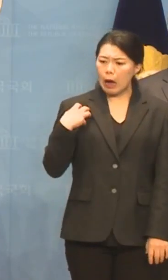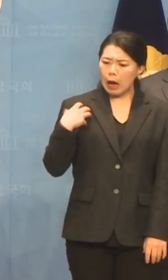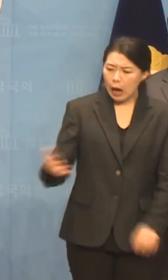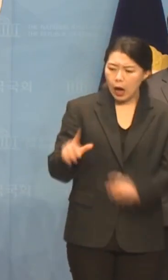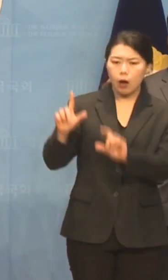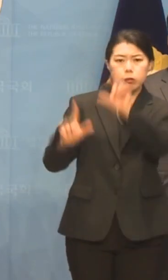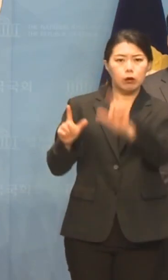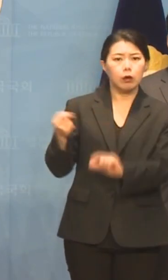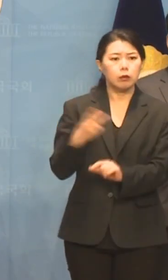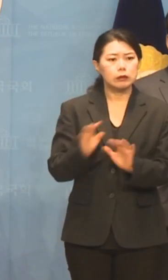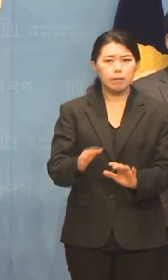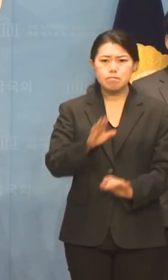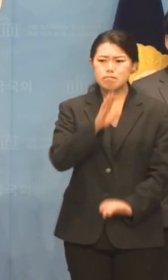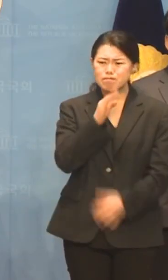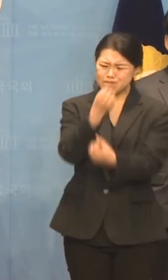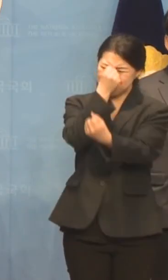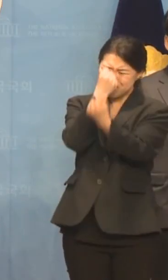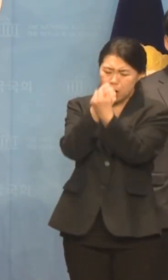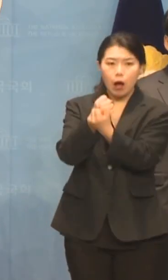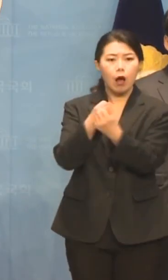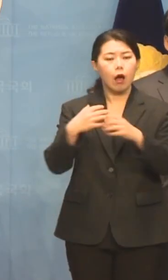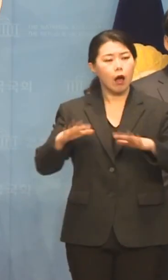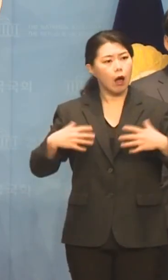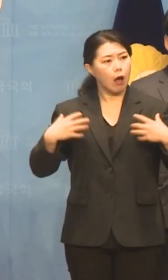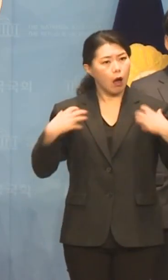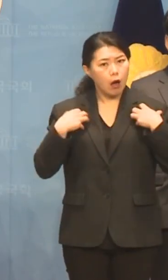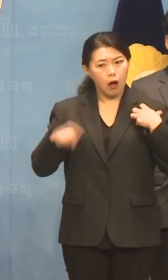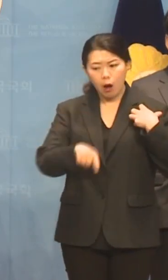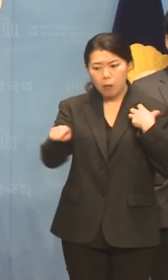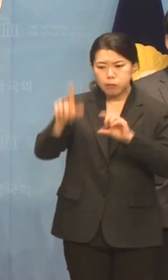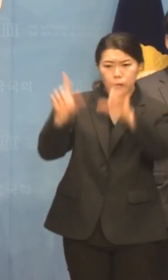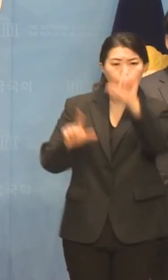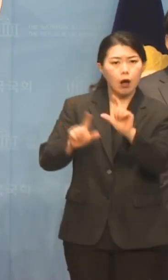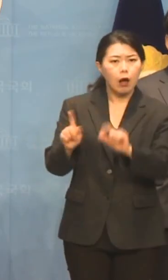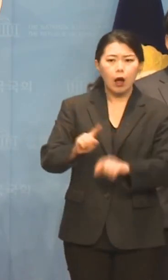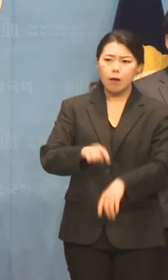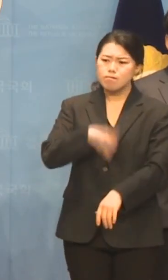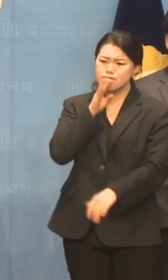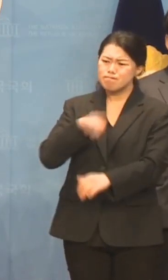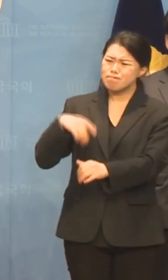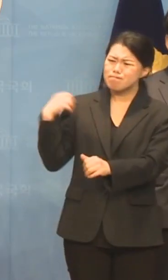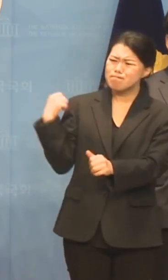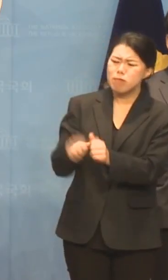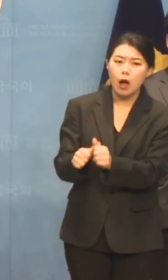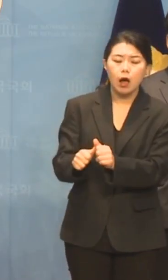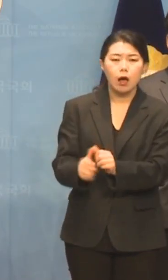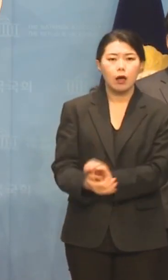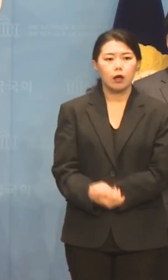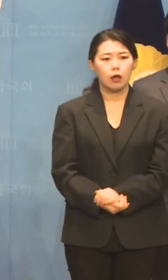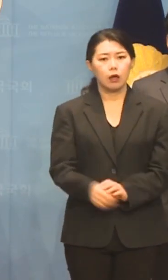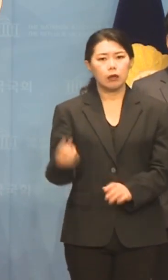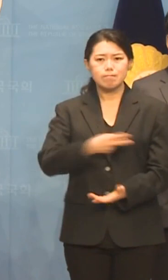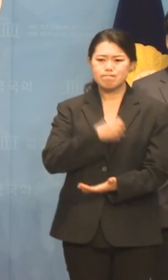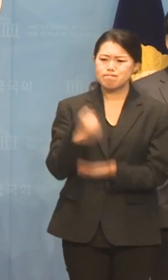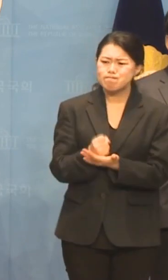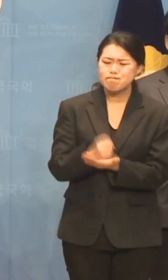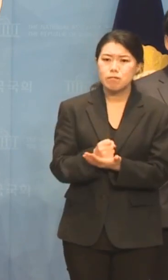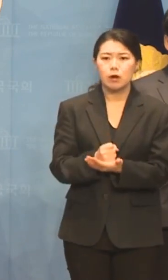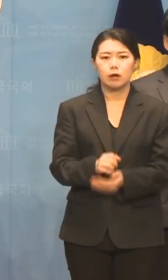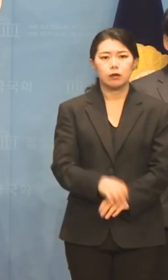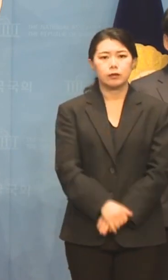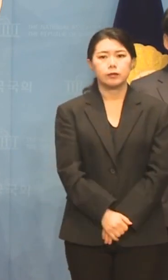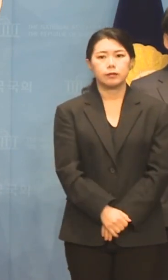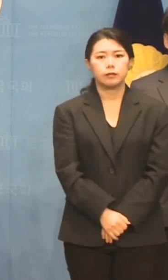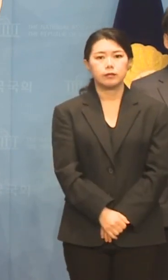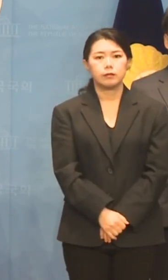무책임하고 파렴치한 정부 여당의 행태는 비난받아 마땅하며 규탄하지 않을 수